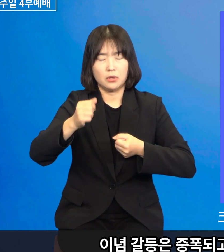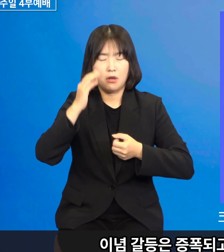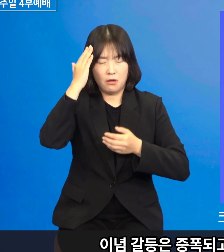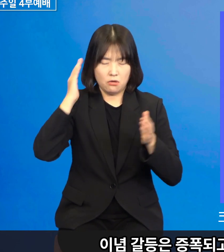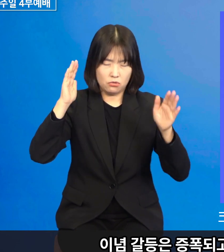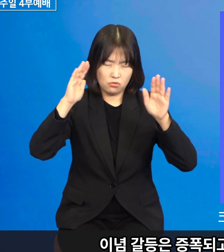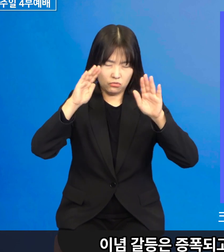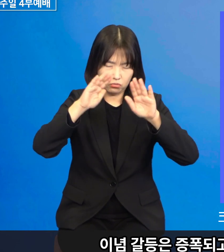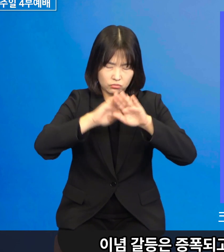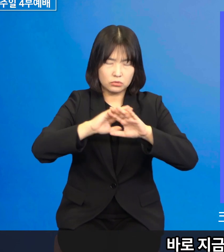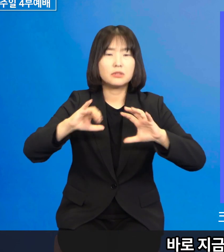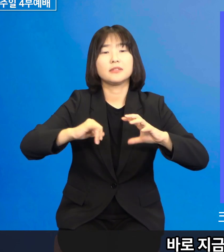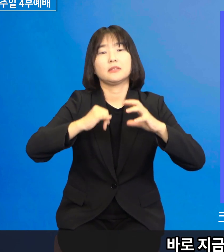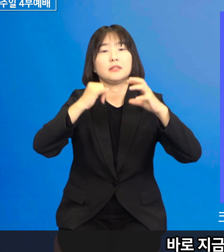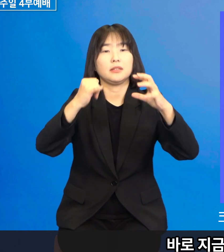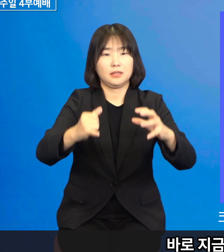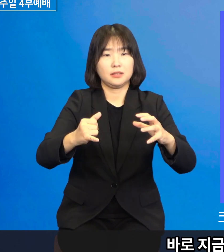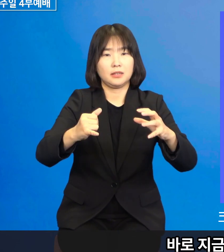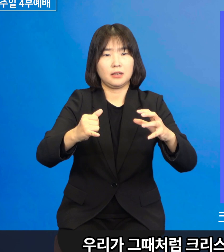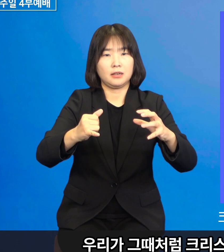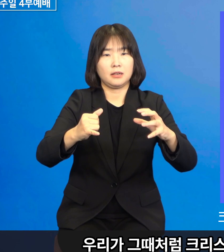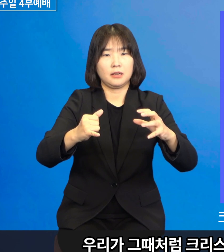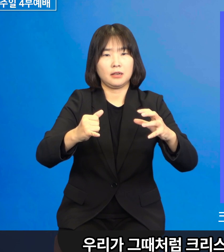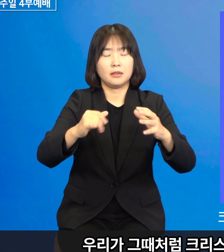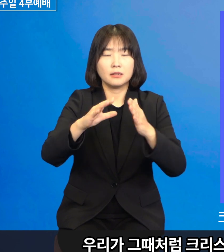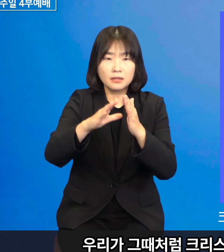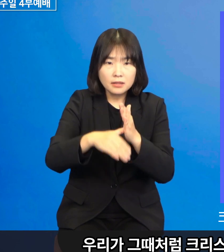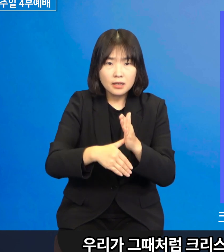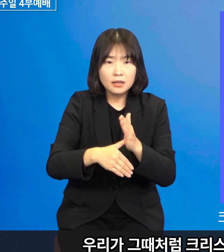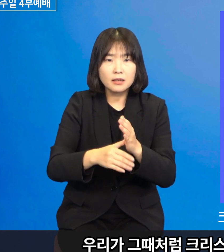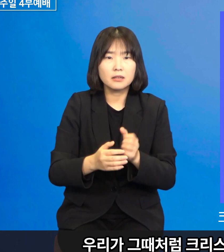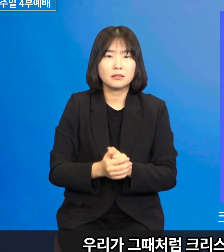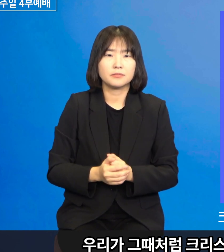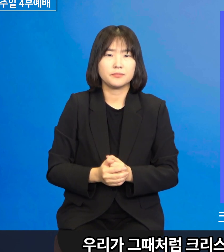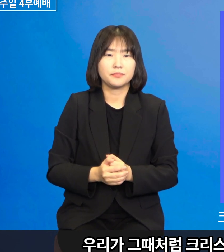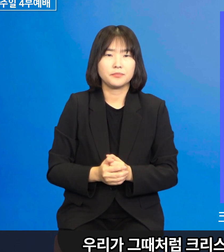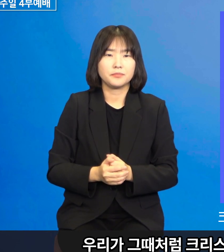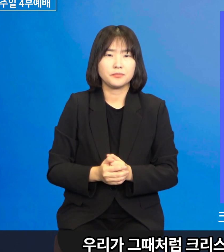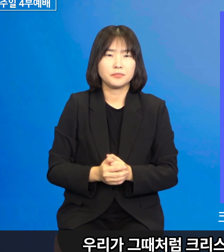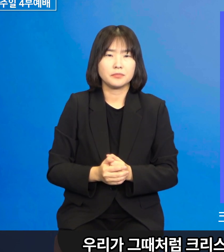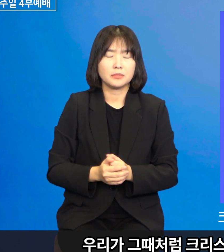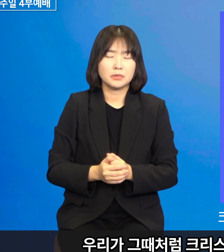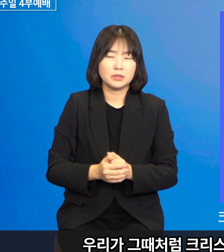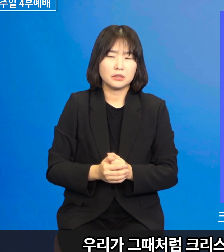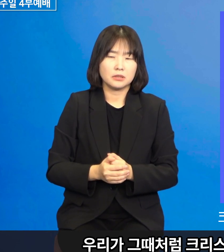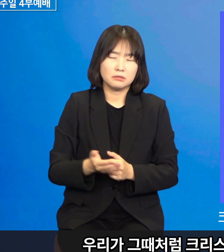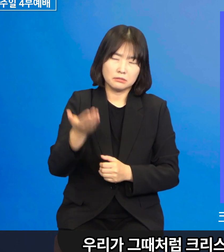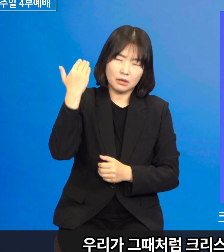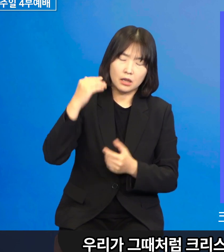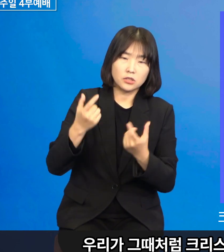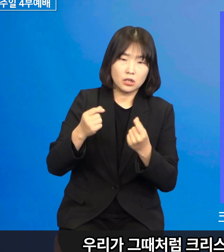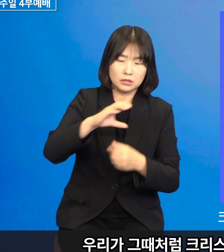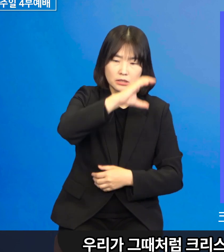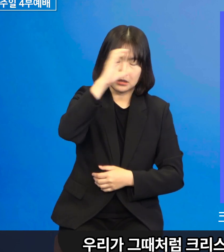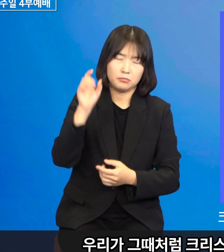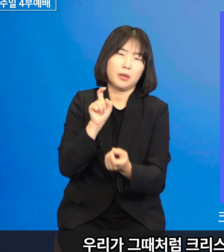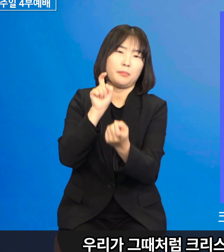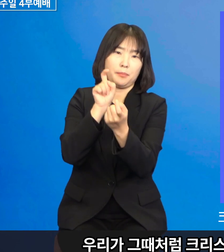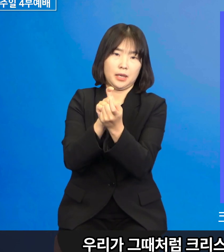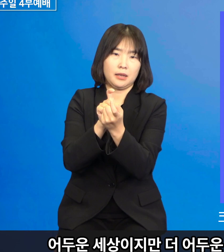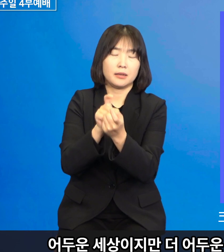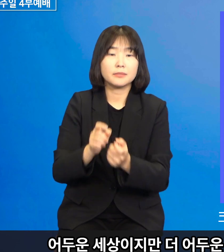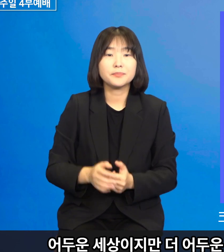어두운 세상에 바로 지금 이런 시즌에 우리가 그때처럼 크리스마스를 맞이하고